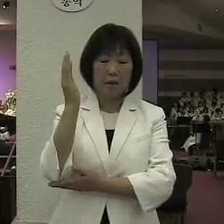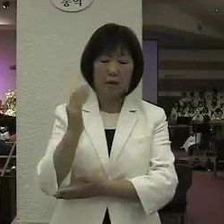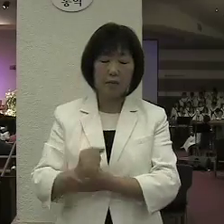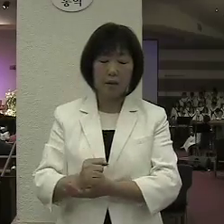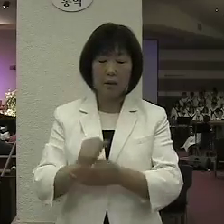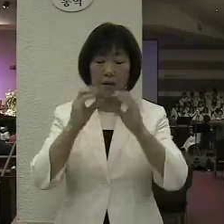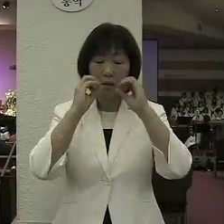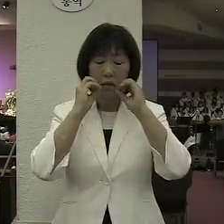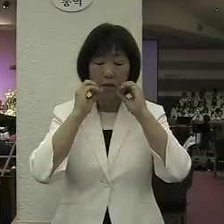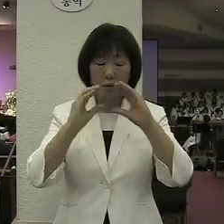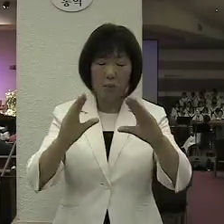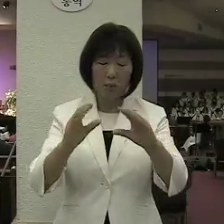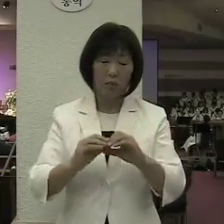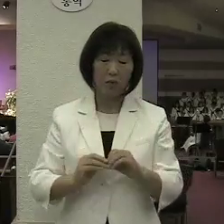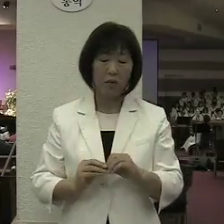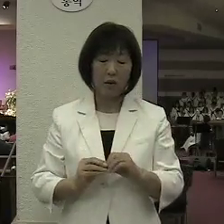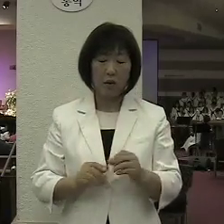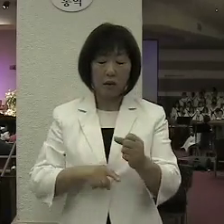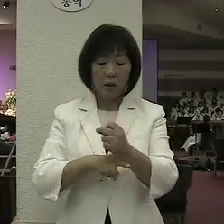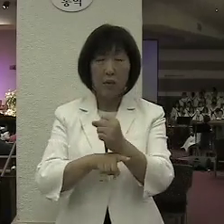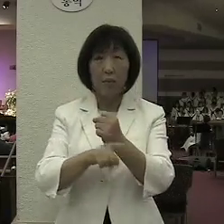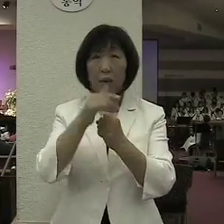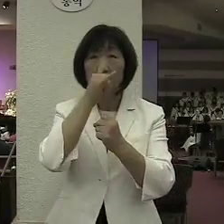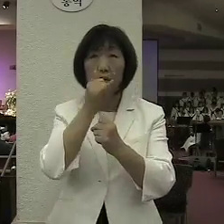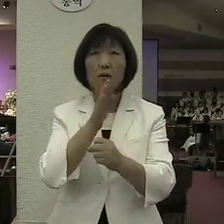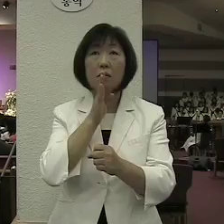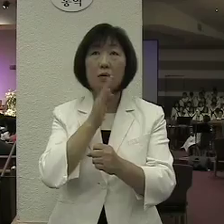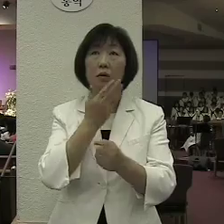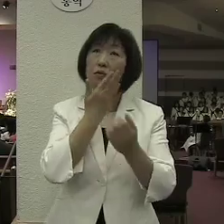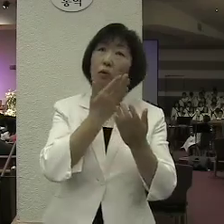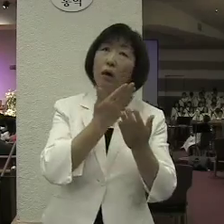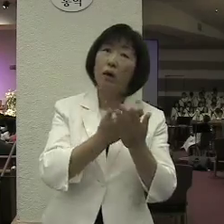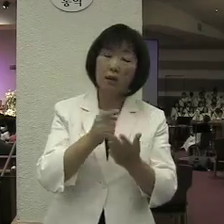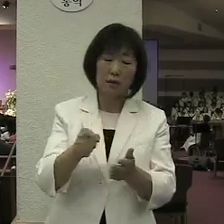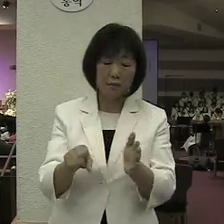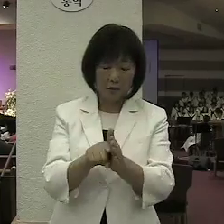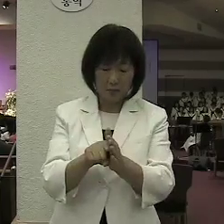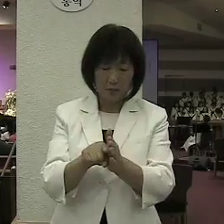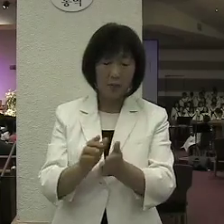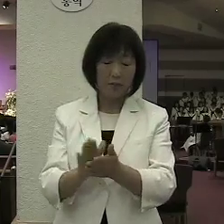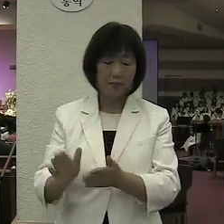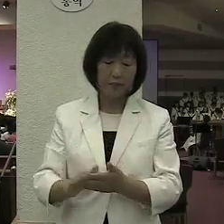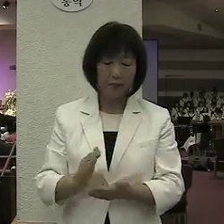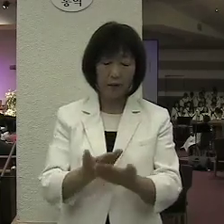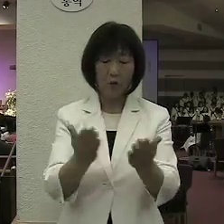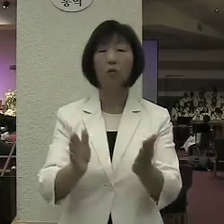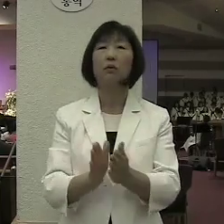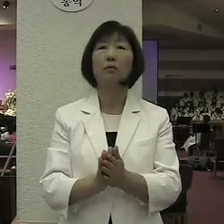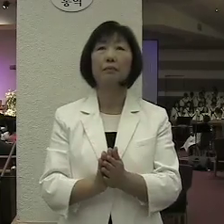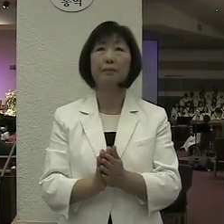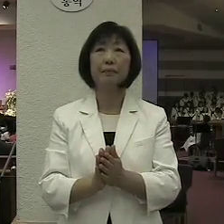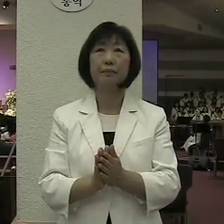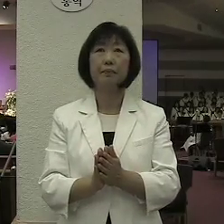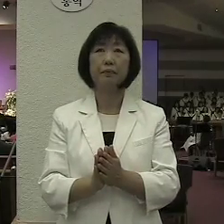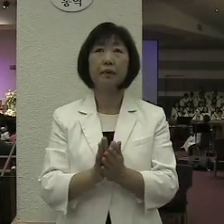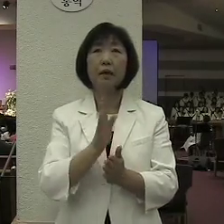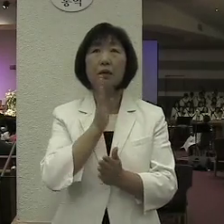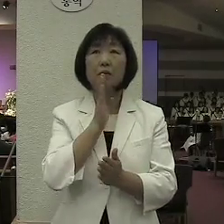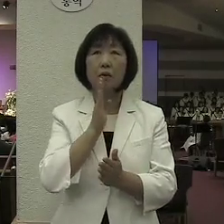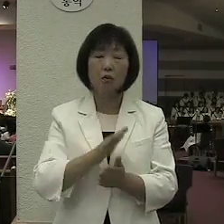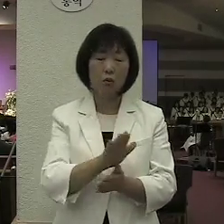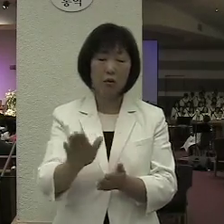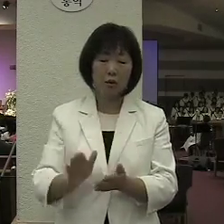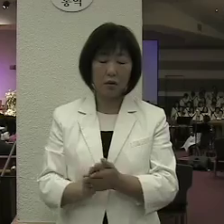사망 권세 밑에 남아 계신 게 아니라 무덤이 우리 주님을 가둘 수가 없었고 우리